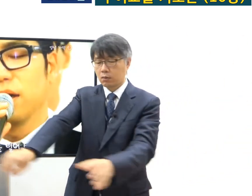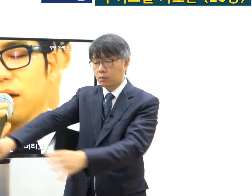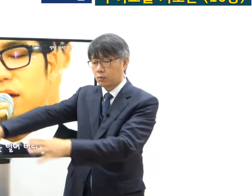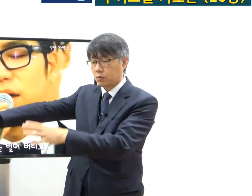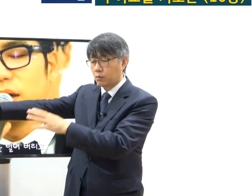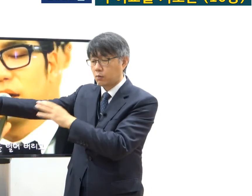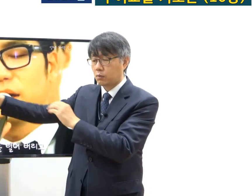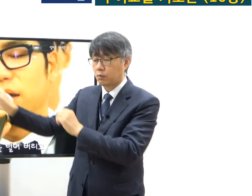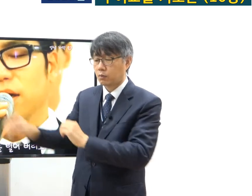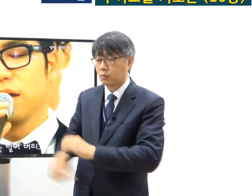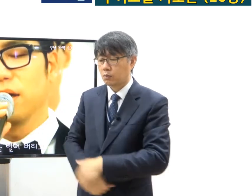털어버리고